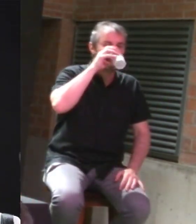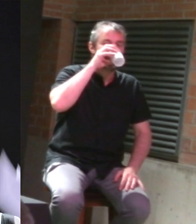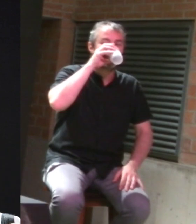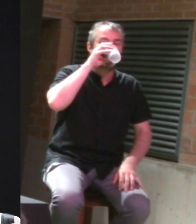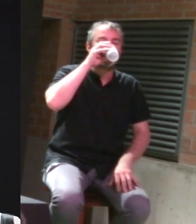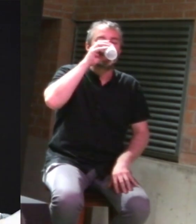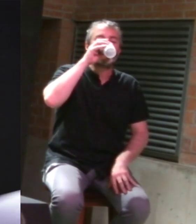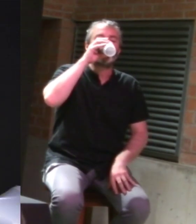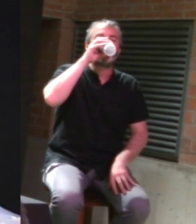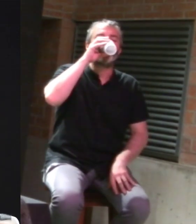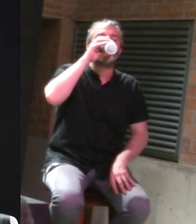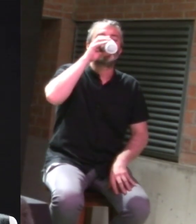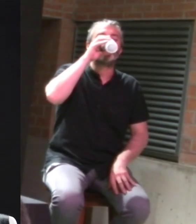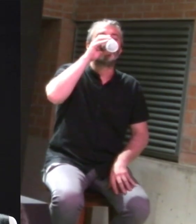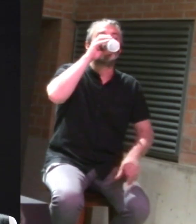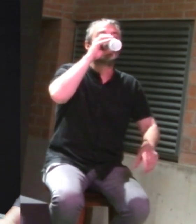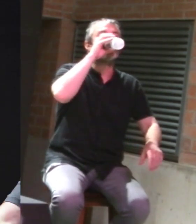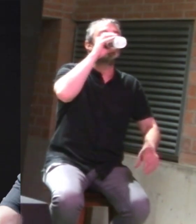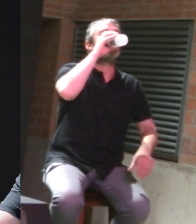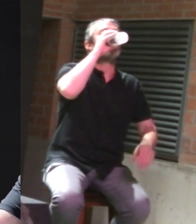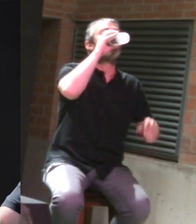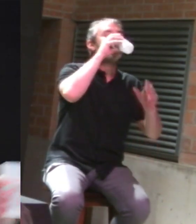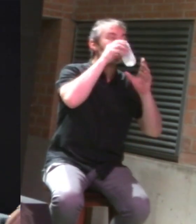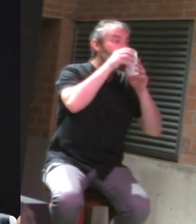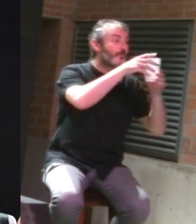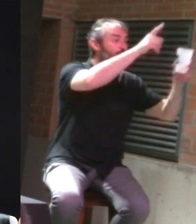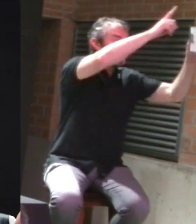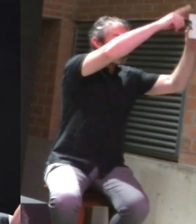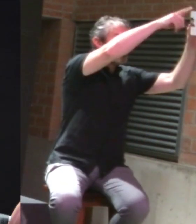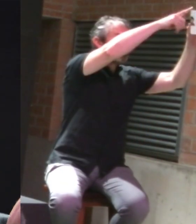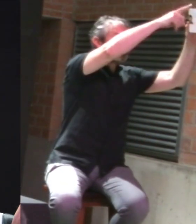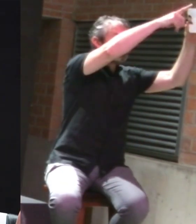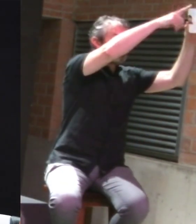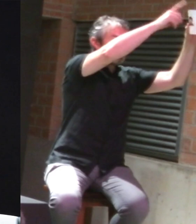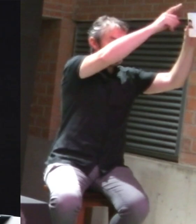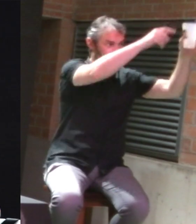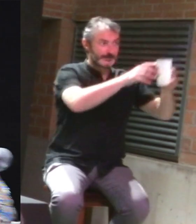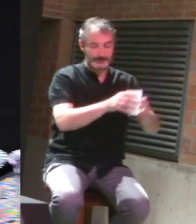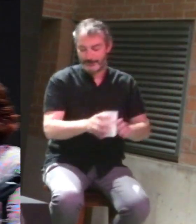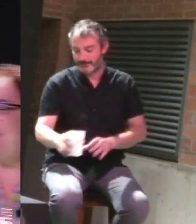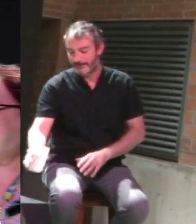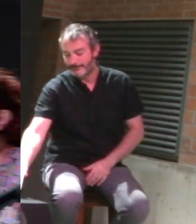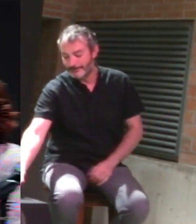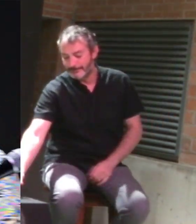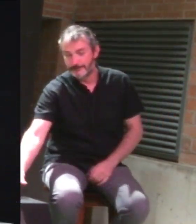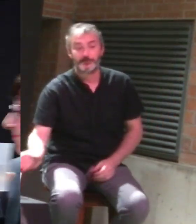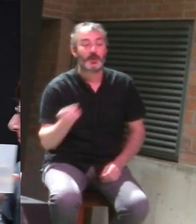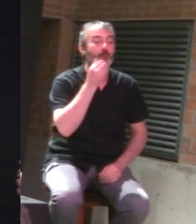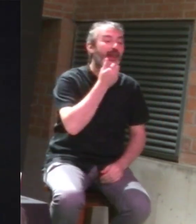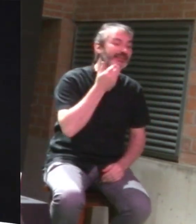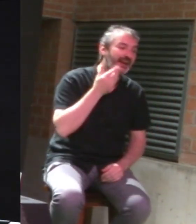Bé, doncs bona tarda a totes i a tots. Gràcies per venir. Gràcies, Laura, perquè has estat magnífica, com sempre,